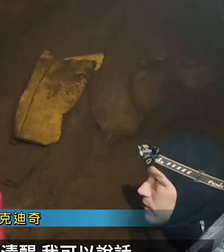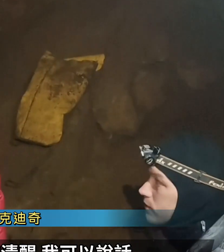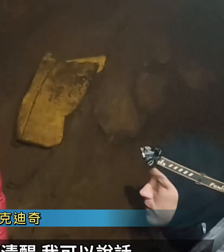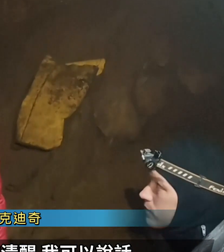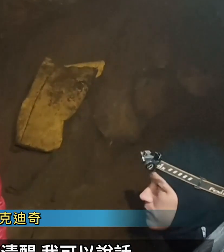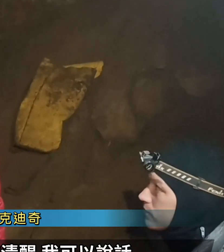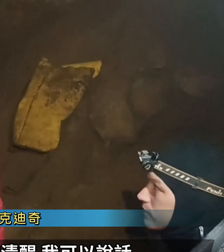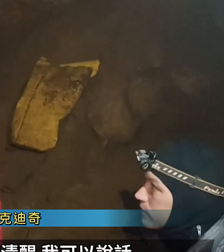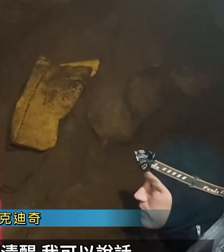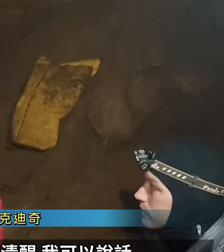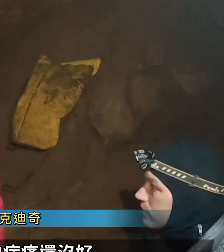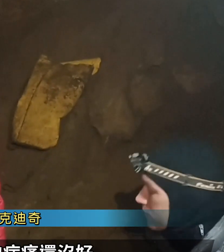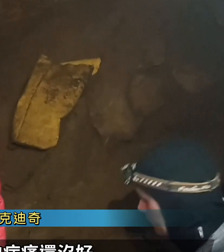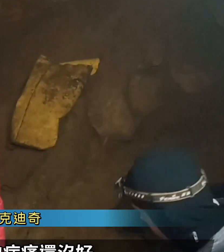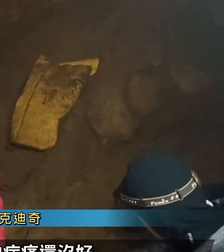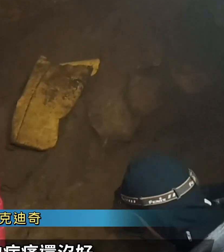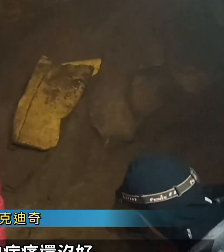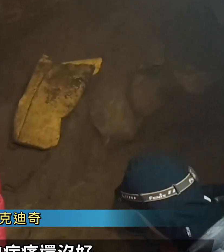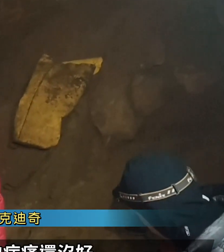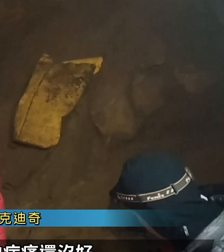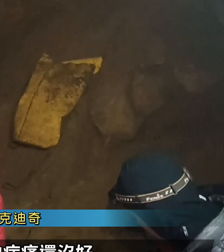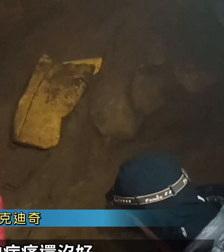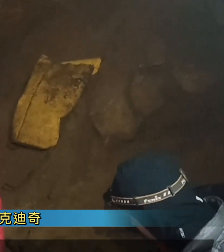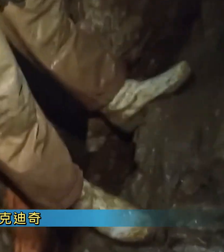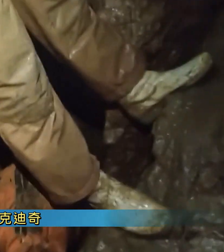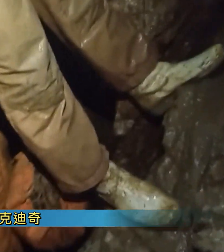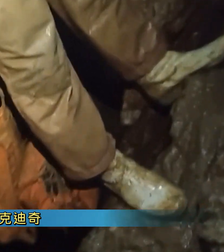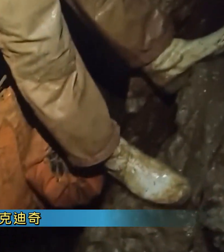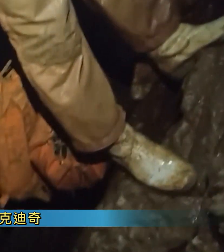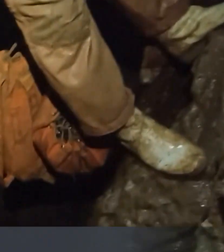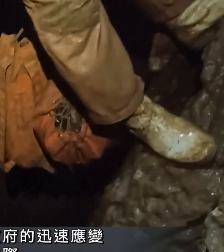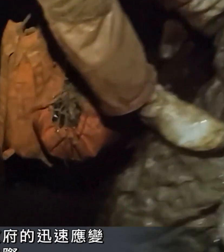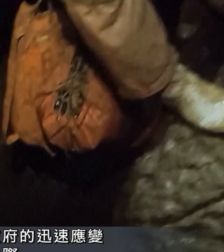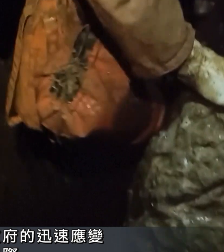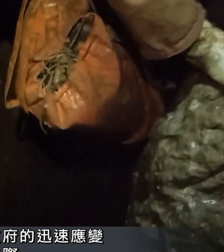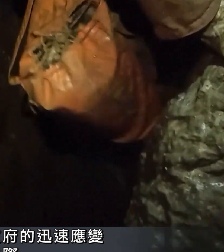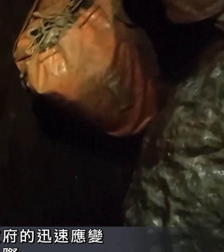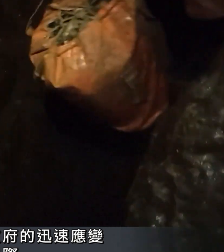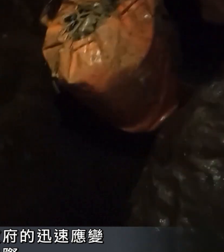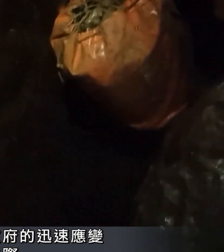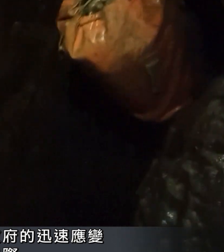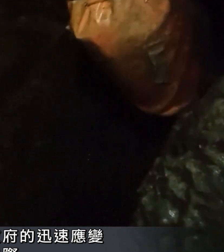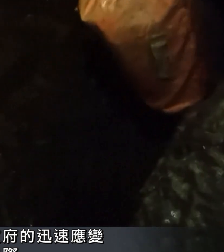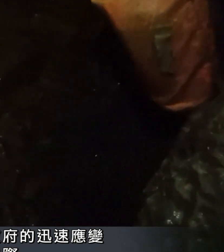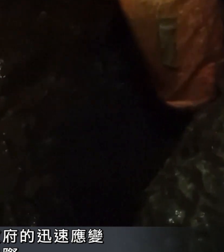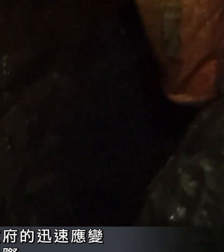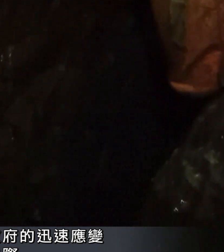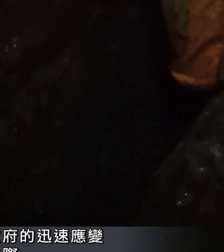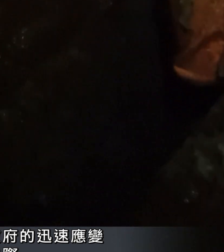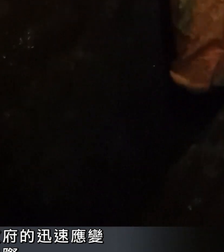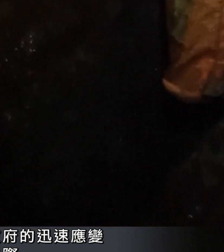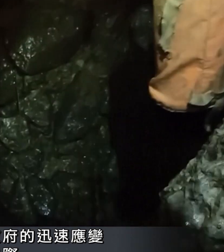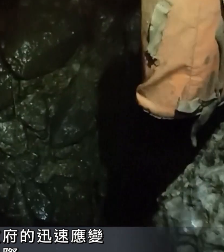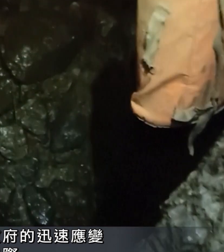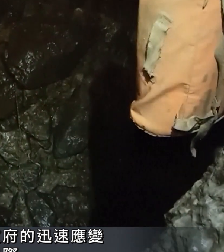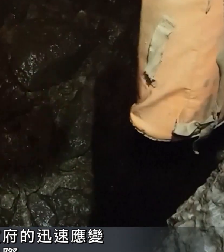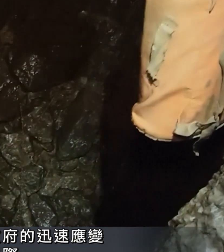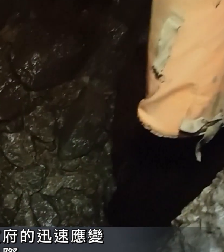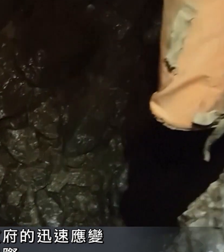talking, but I'm not healed on the inside yet. 迪奇感谢土耳其政府的迅速应变，在自己奄奄一息之际，派出的一支